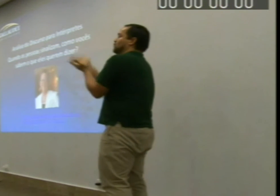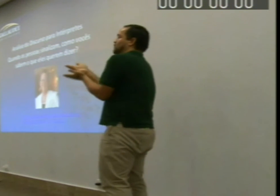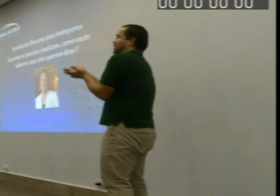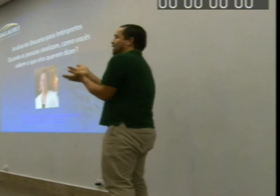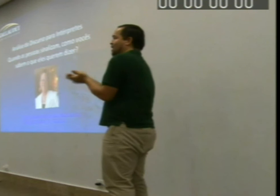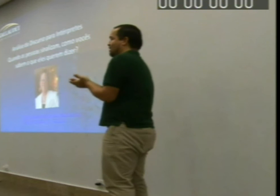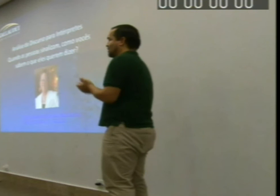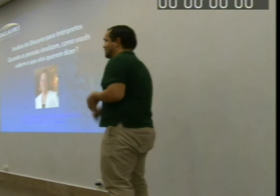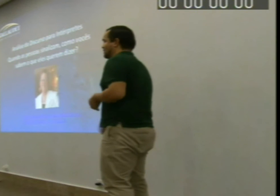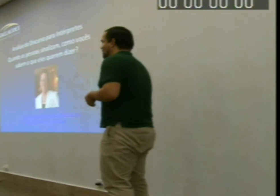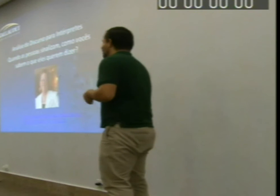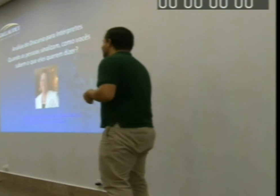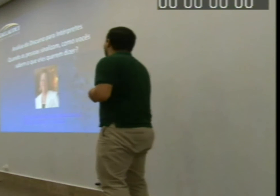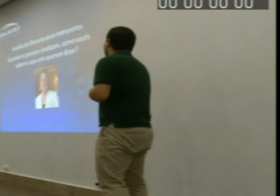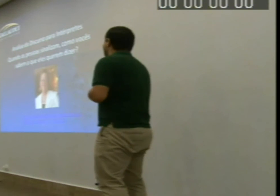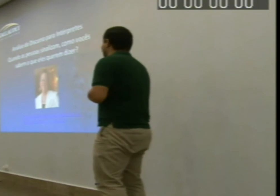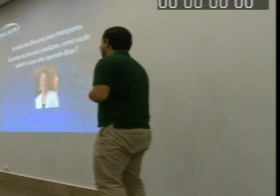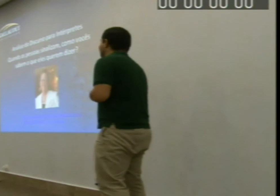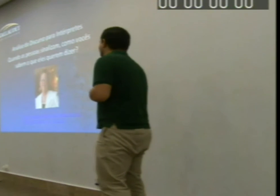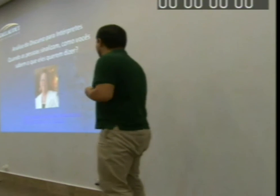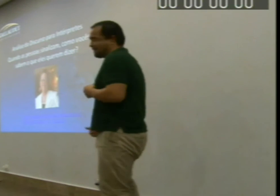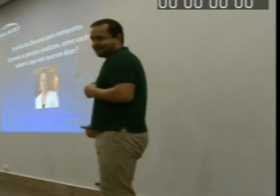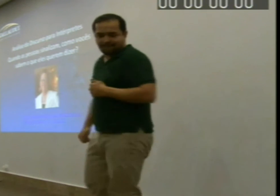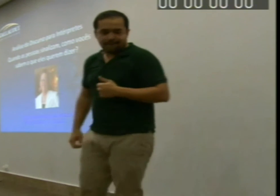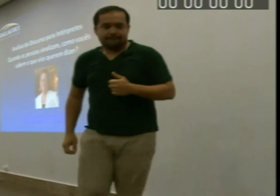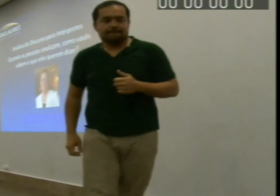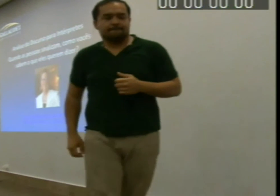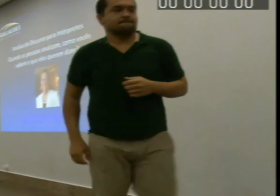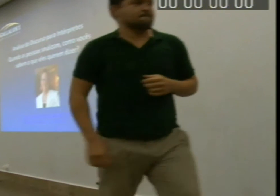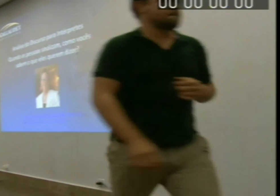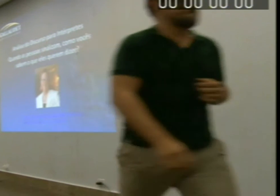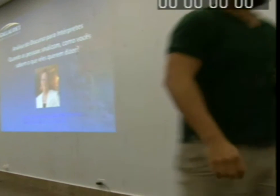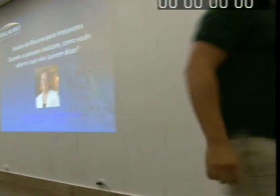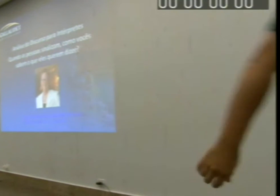aí então eu consegui era aí então que eu consegui